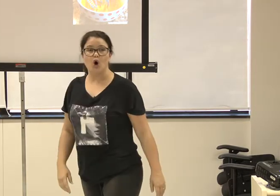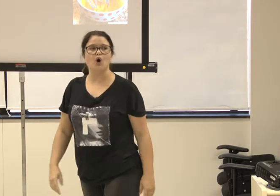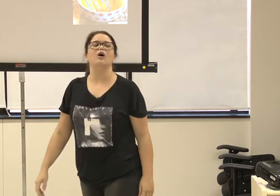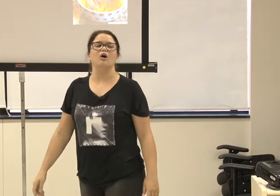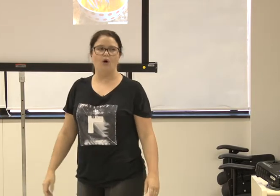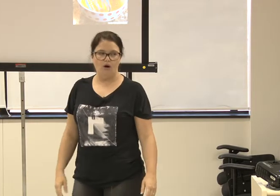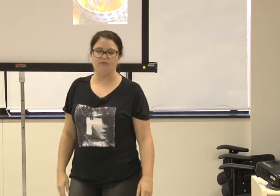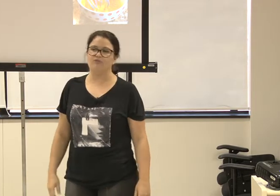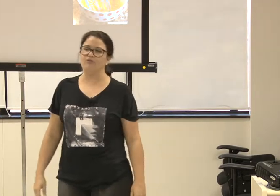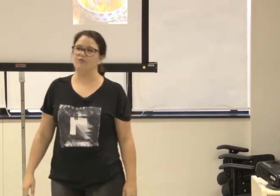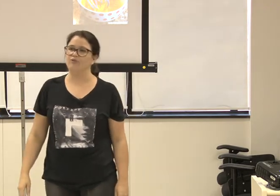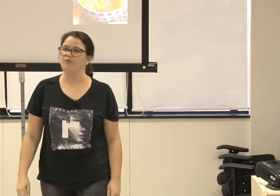Ovo.